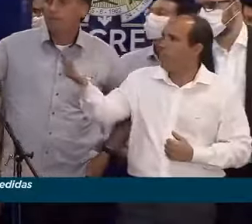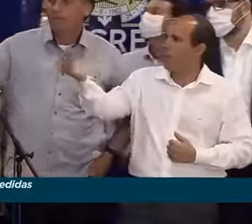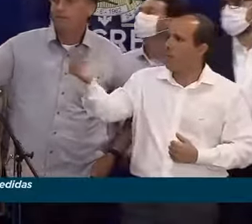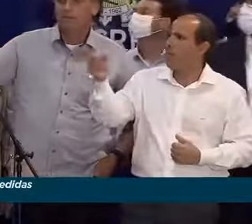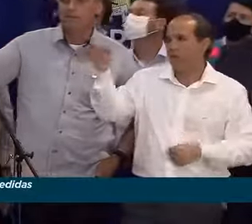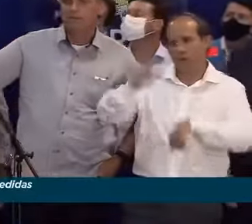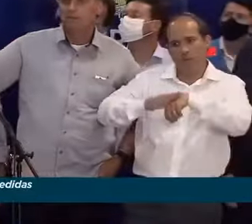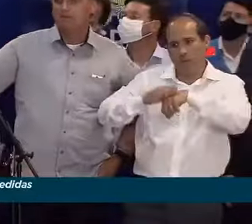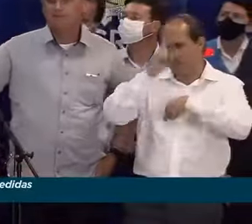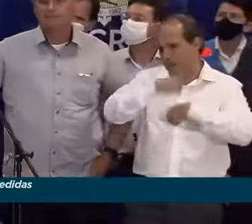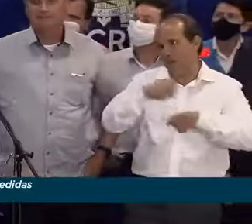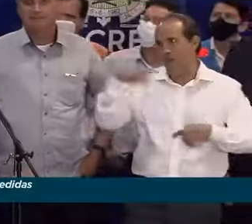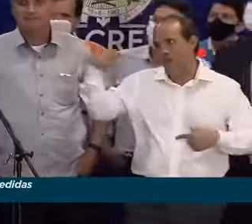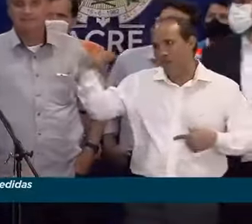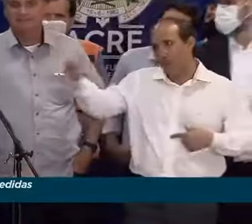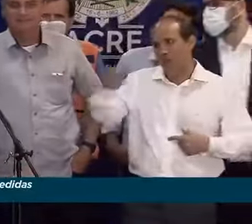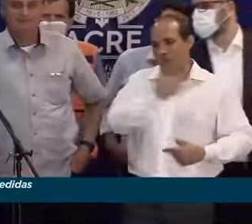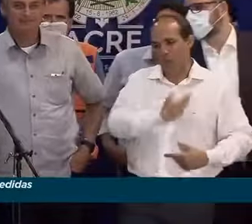Você manda aqui, você é o governador.